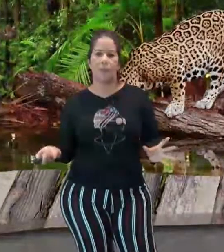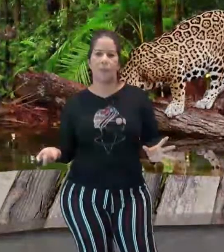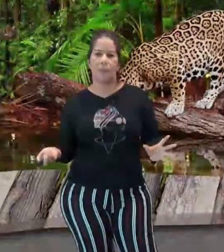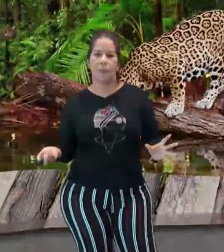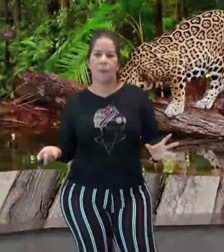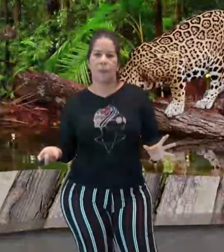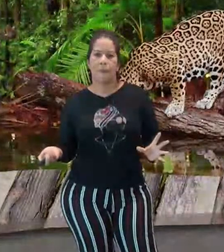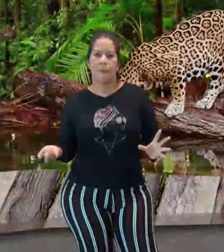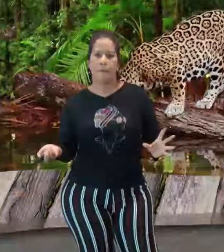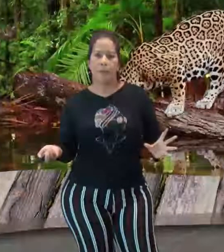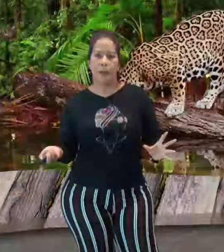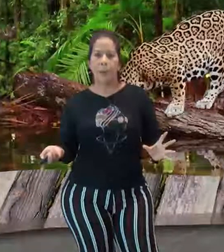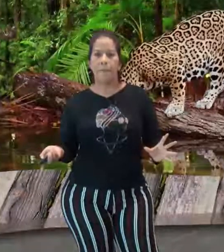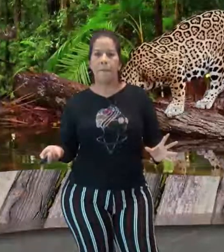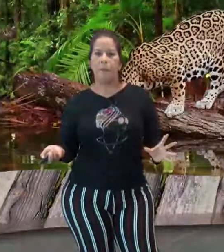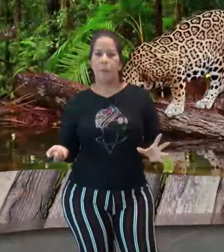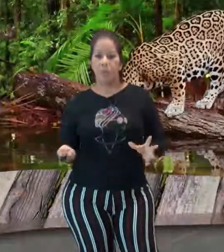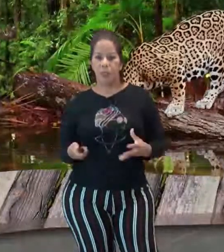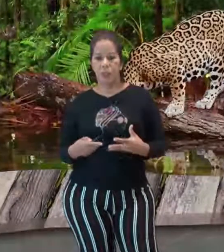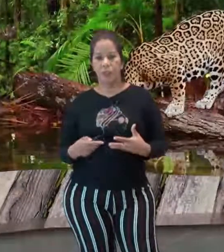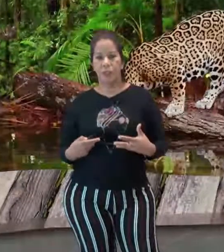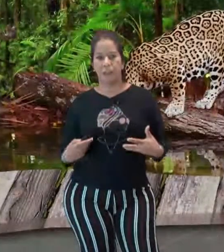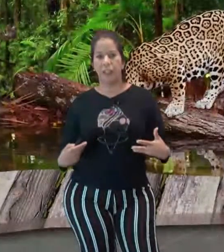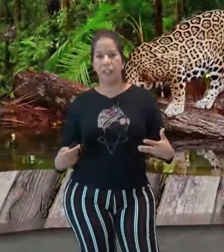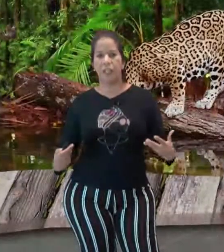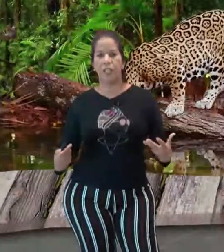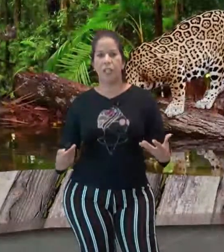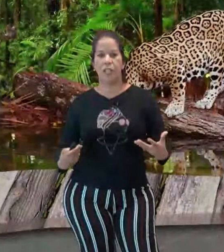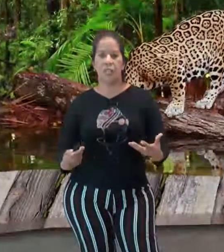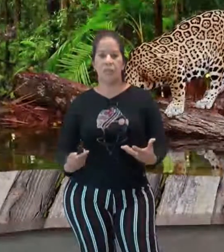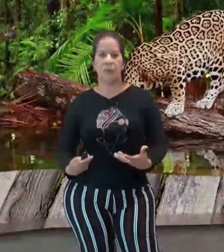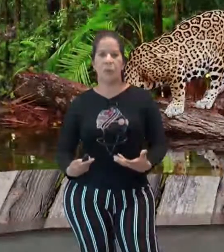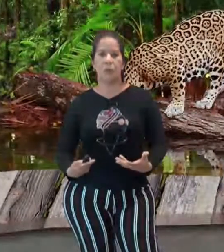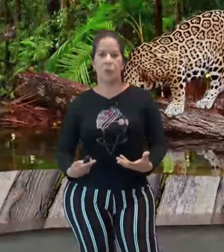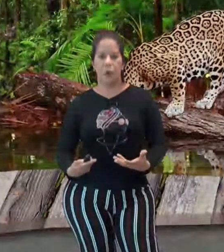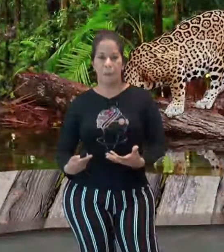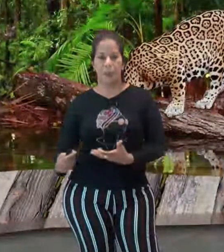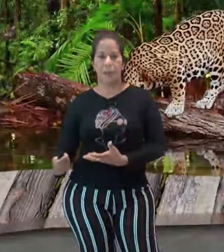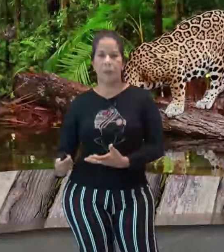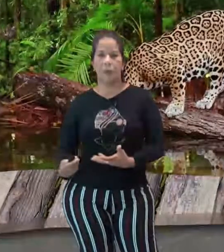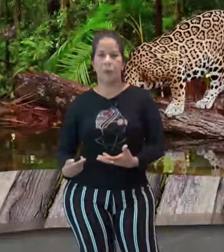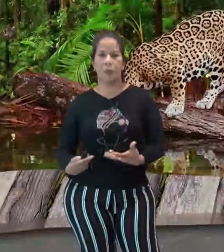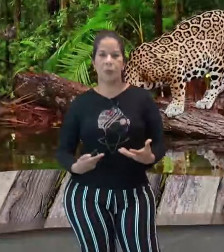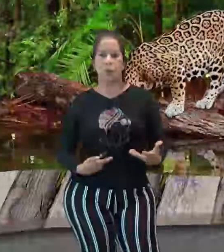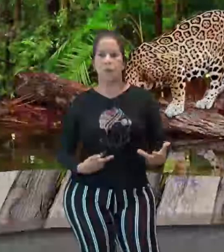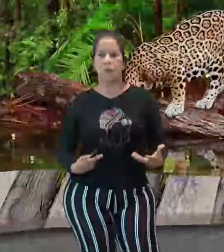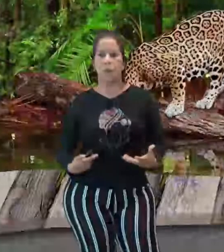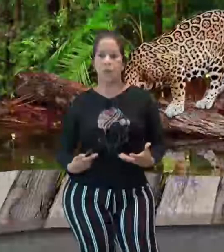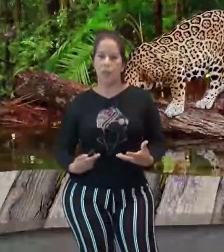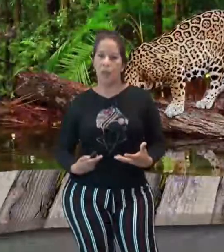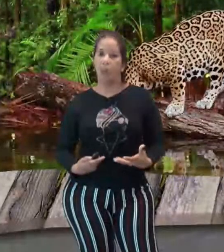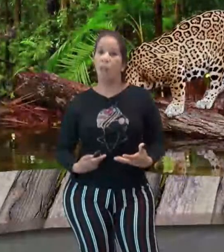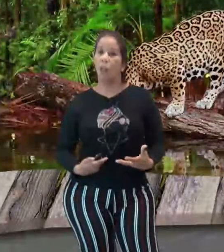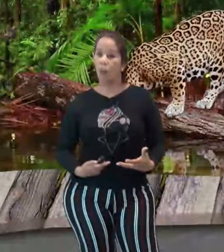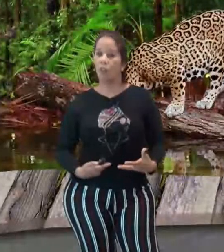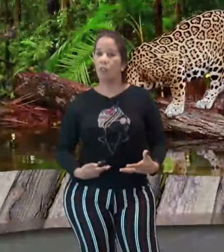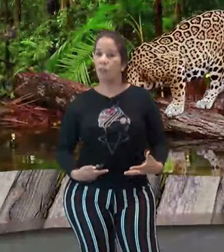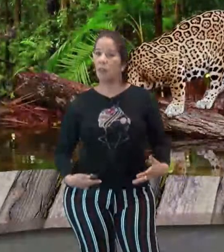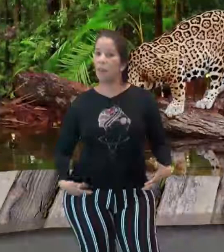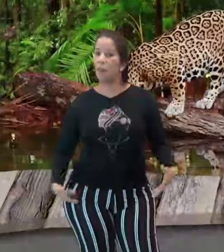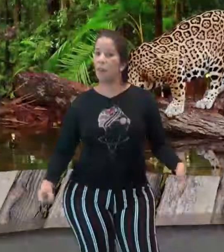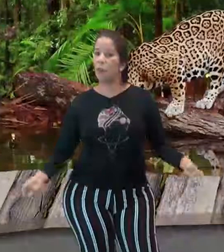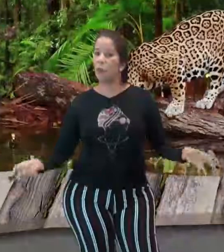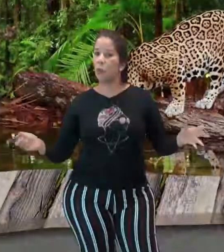vidas, tá? Então, por isso que quando a gente fala de sistema reprodutor, aparelho reprodutor masculino e feminino,